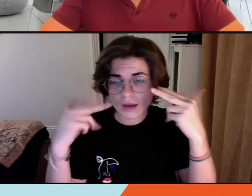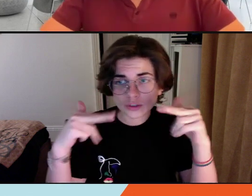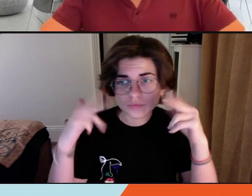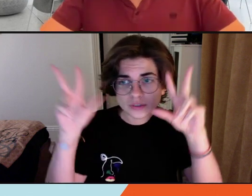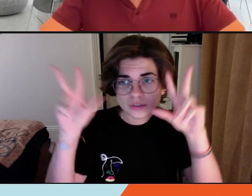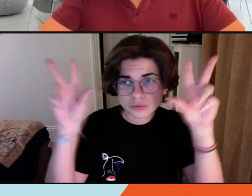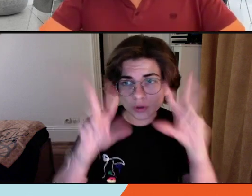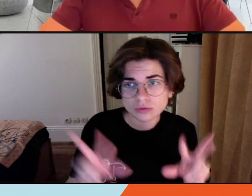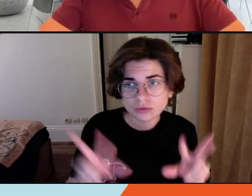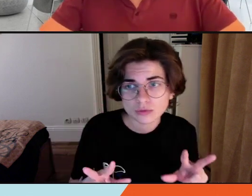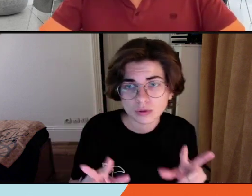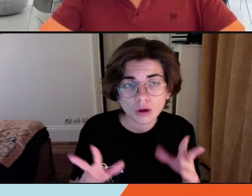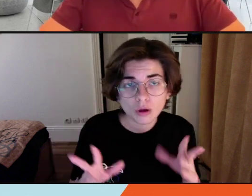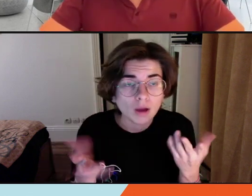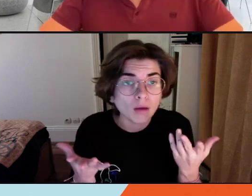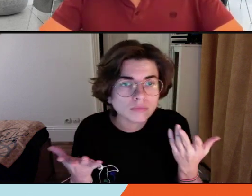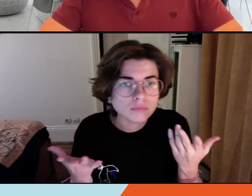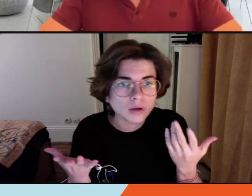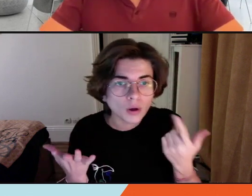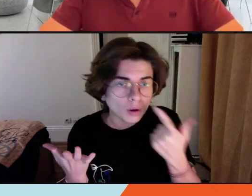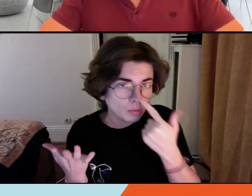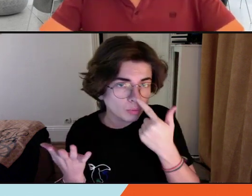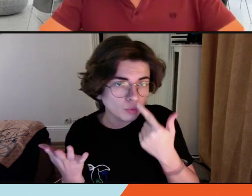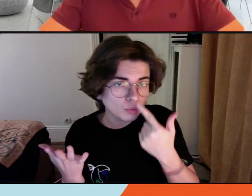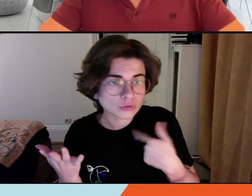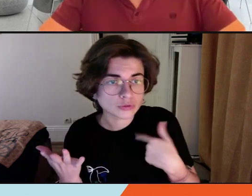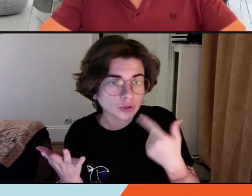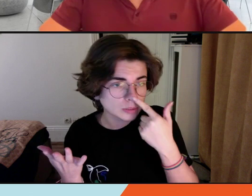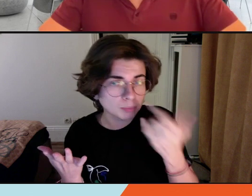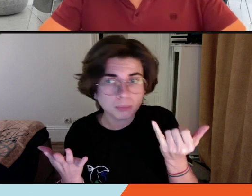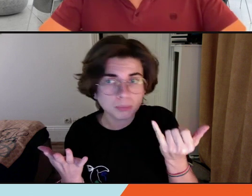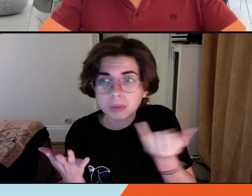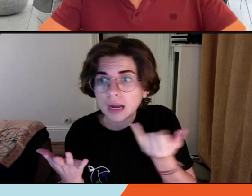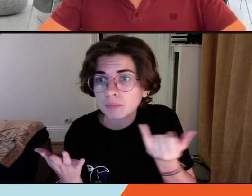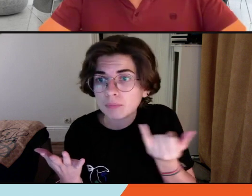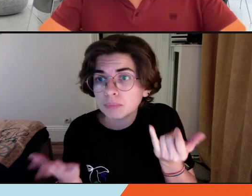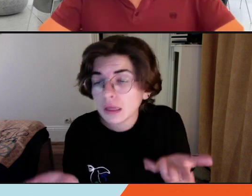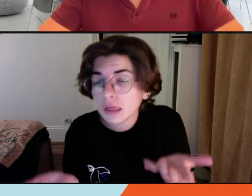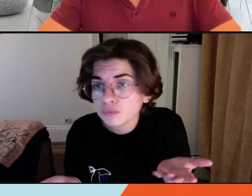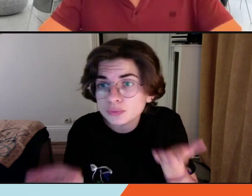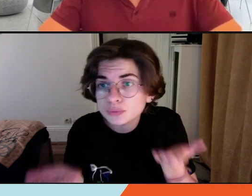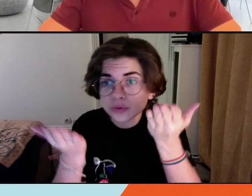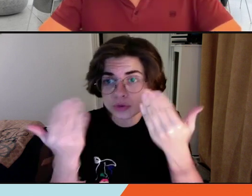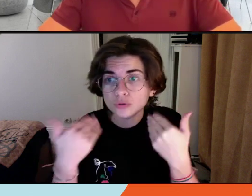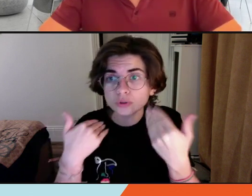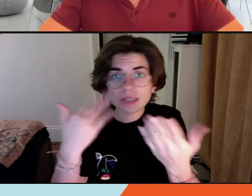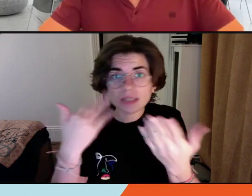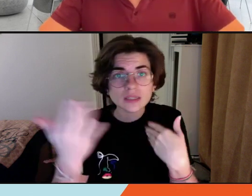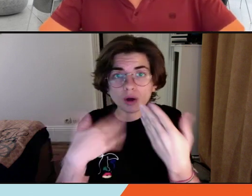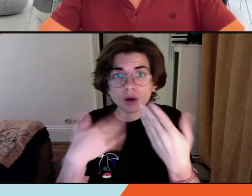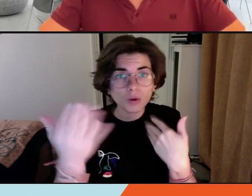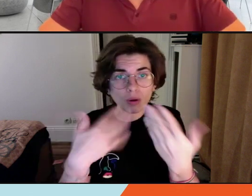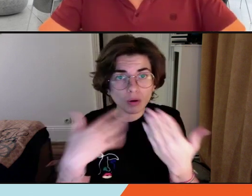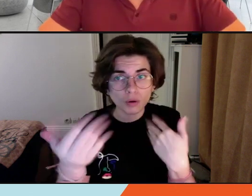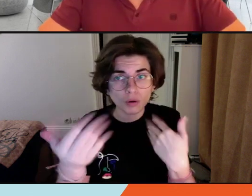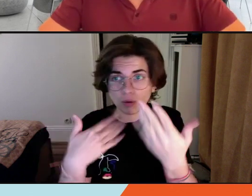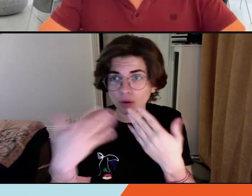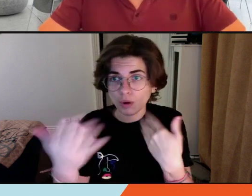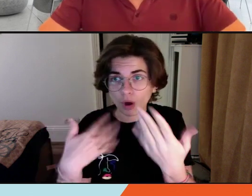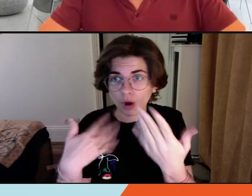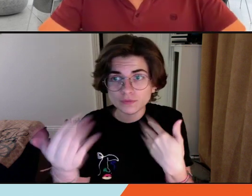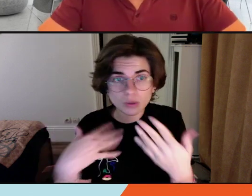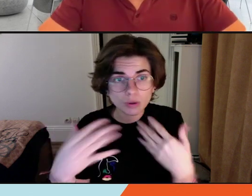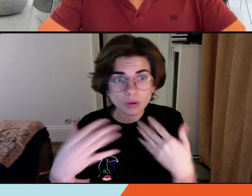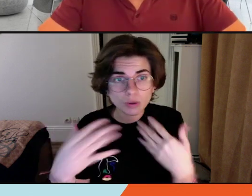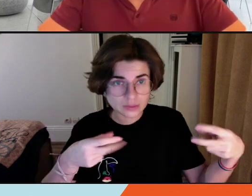sur l'ordinateur. Enfin, moi, je sens que c'est pas la peine, puisque c'est comme en vidéo là,